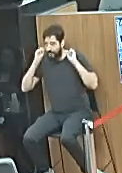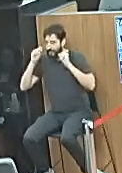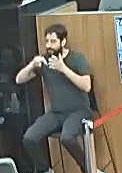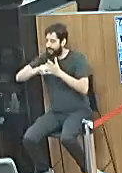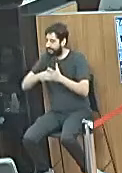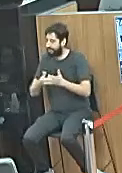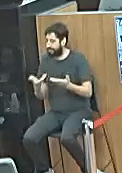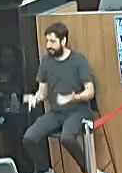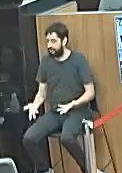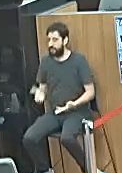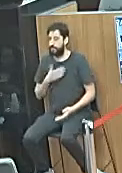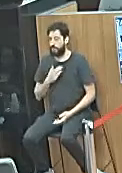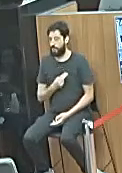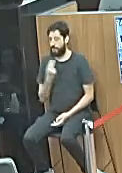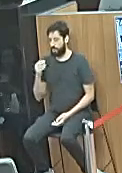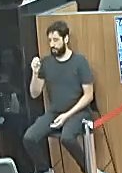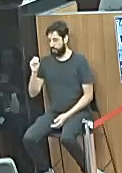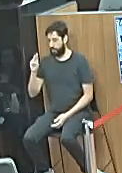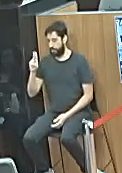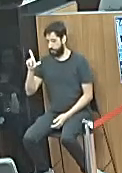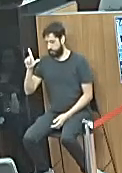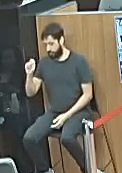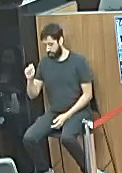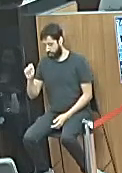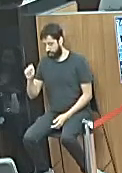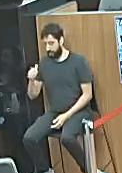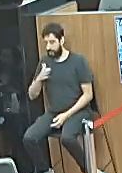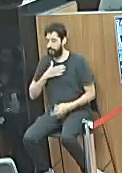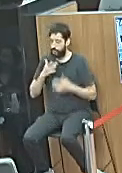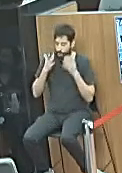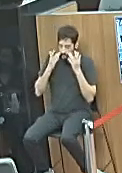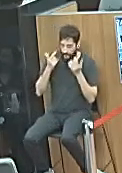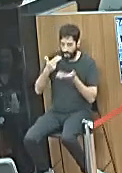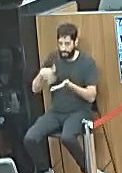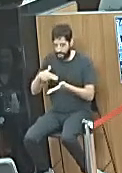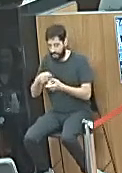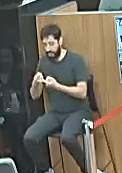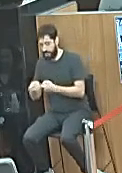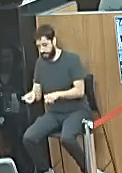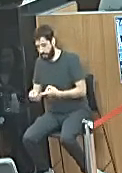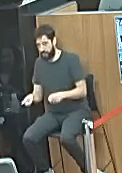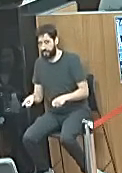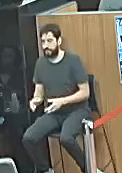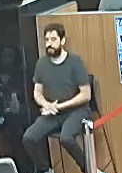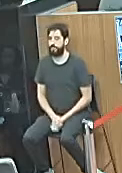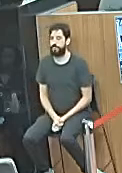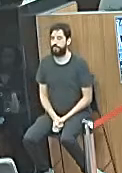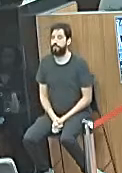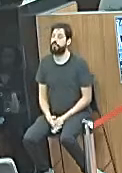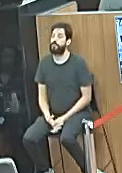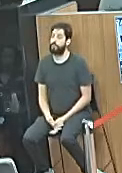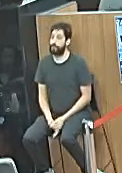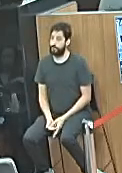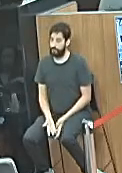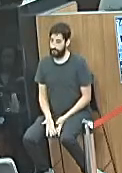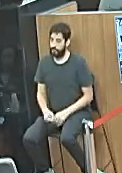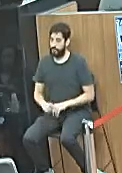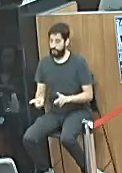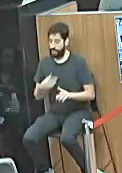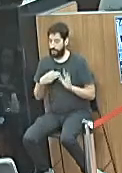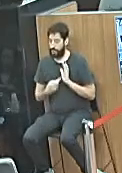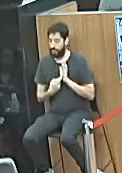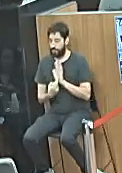eu meu nome é sula magro diz o teatro da dança e da música e mas eu